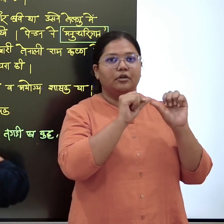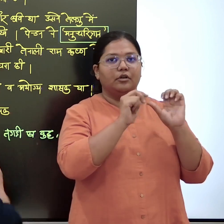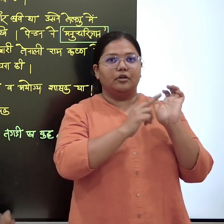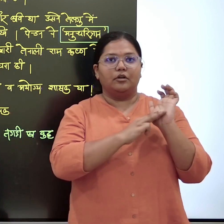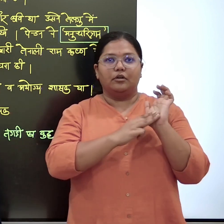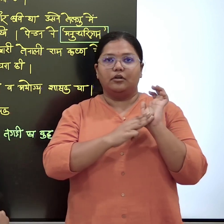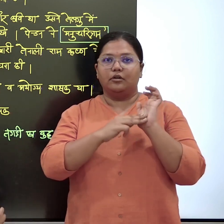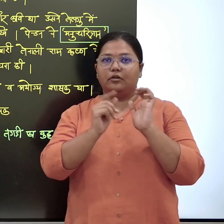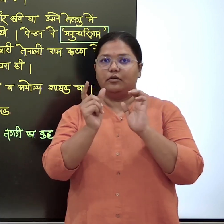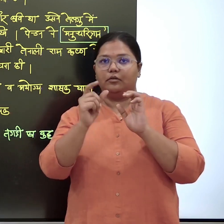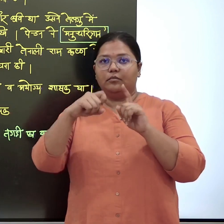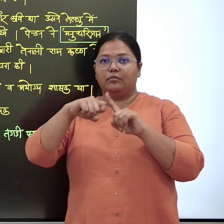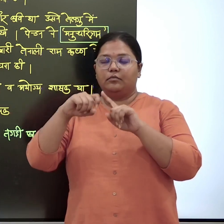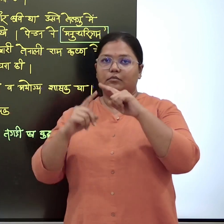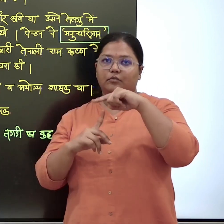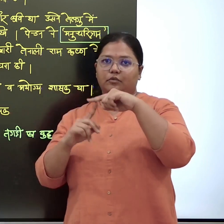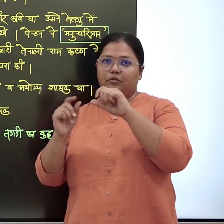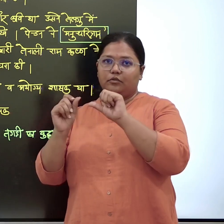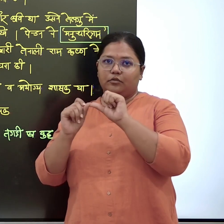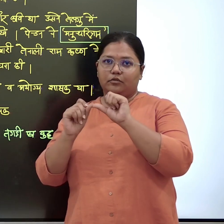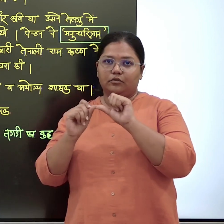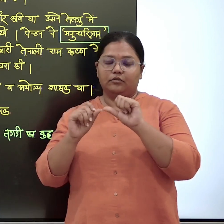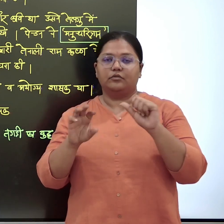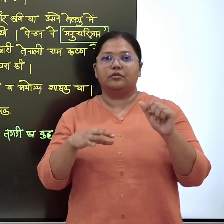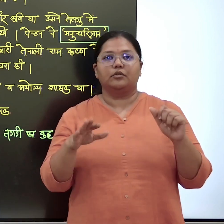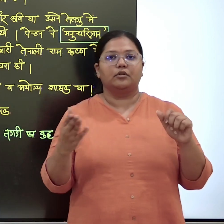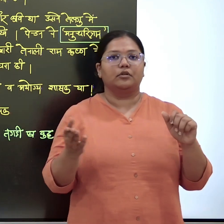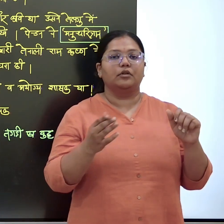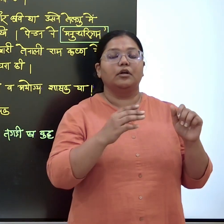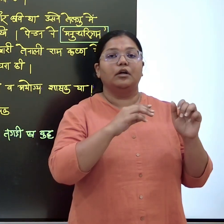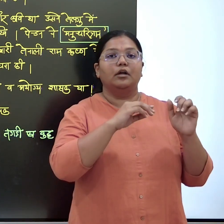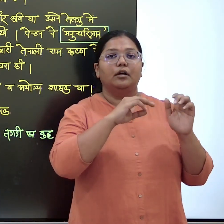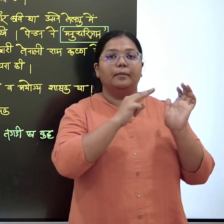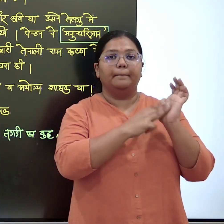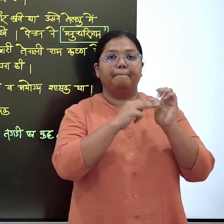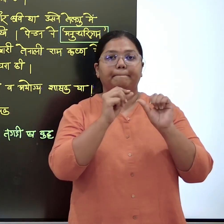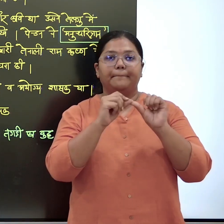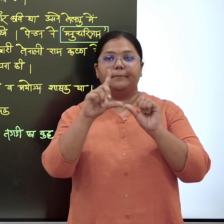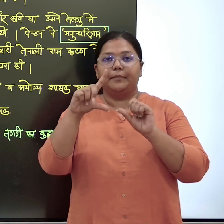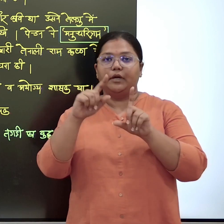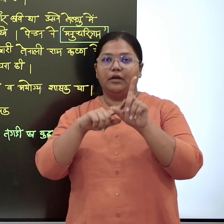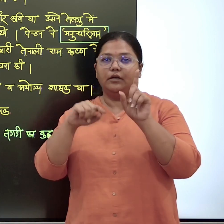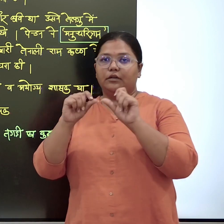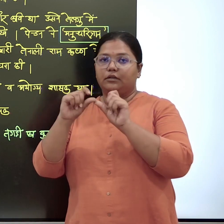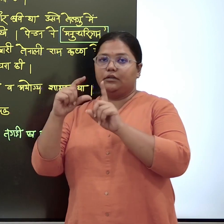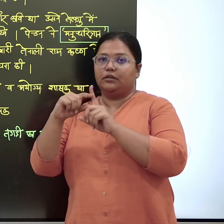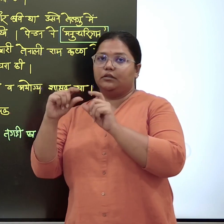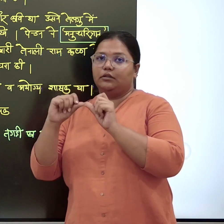माल्यदा, ठीक है, अमुक्त माल्यदा की थी, ठीक